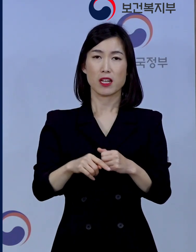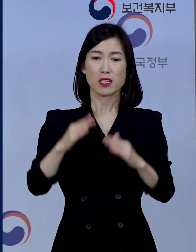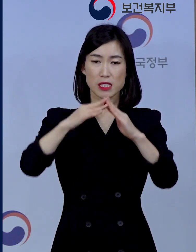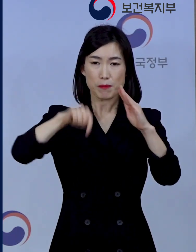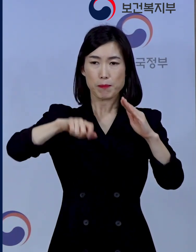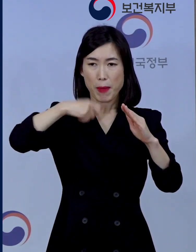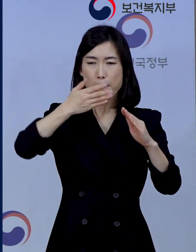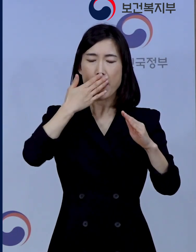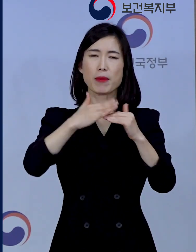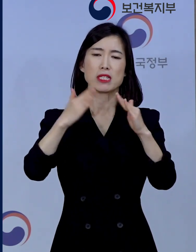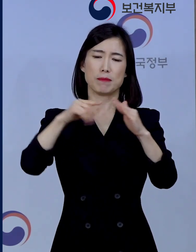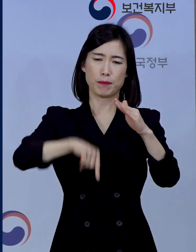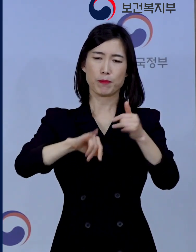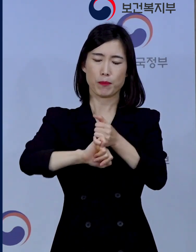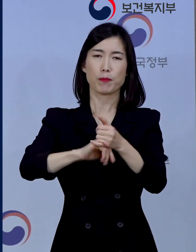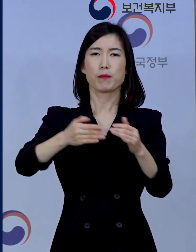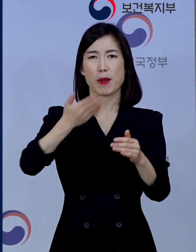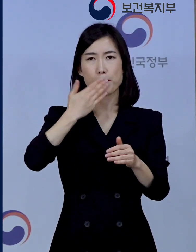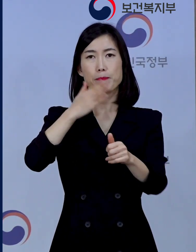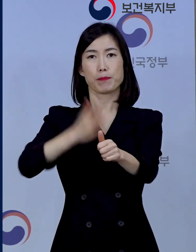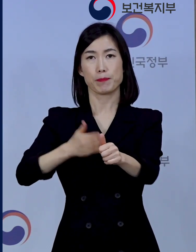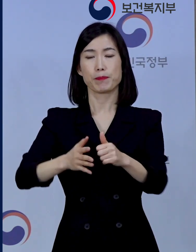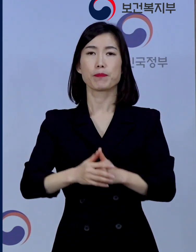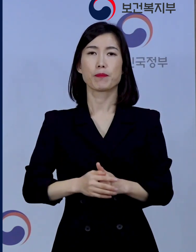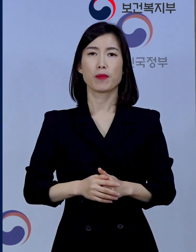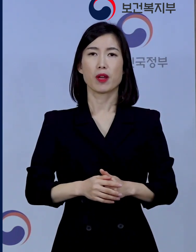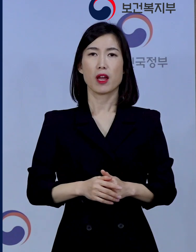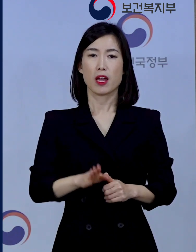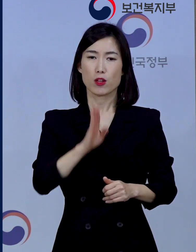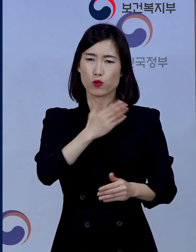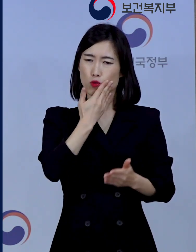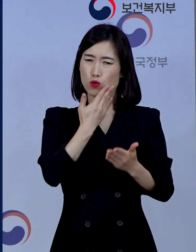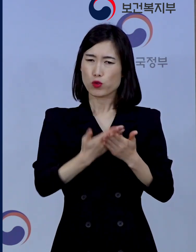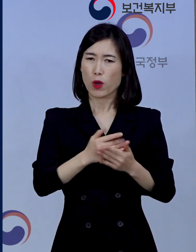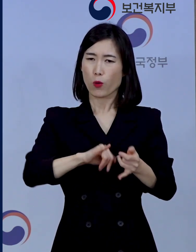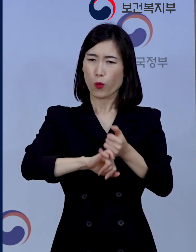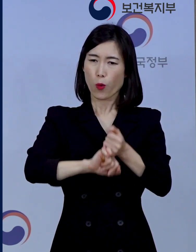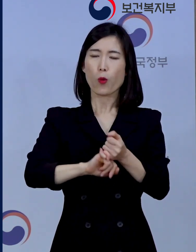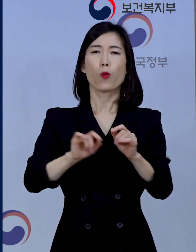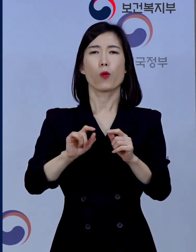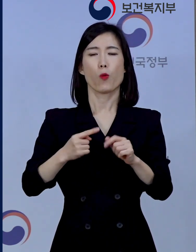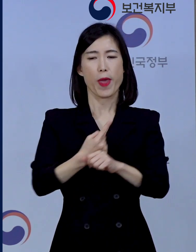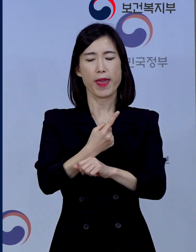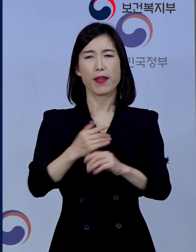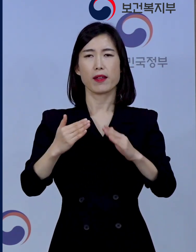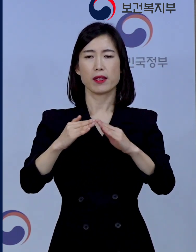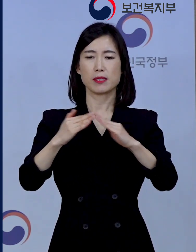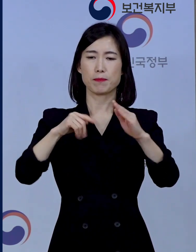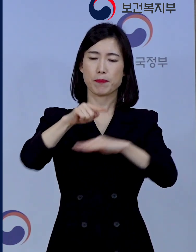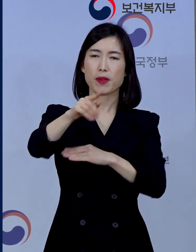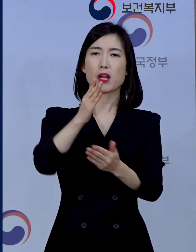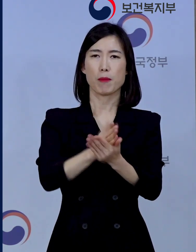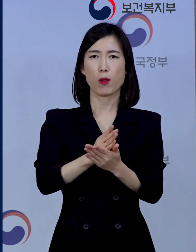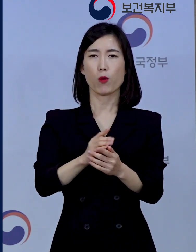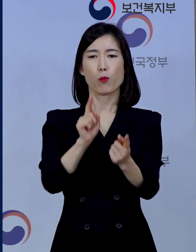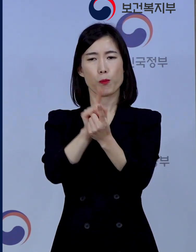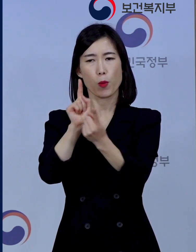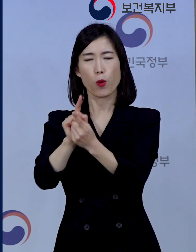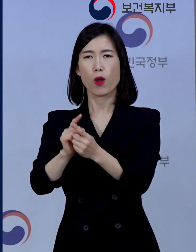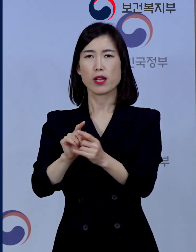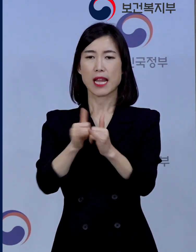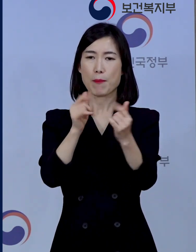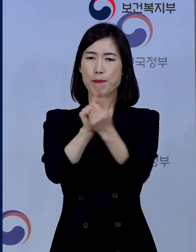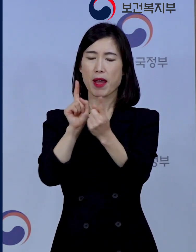이용을 자제하시라는 의미입니다. 필수적인 활동을 제외하고 외출과 모임 등 모든